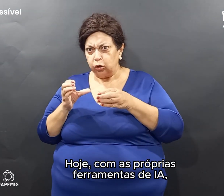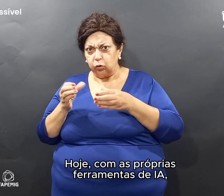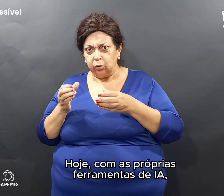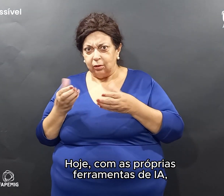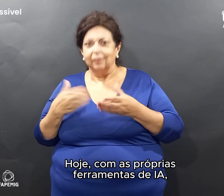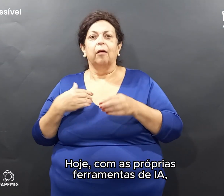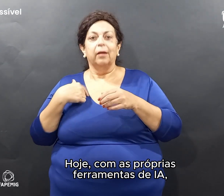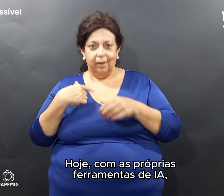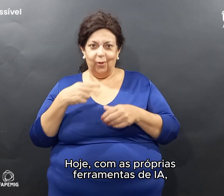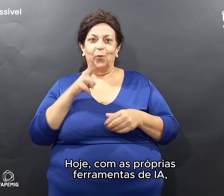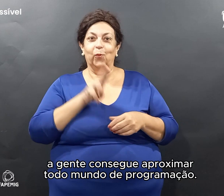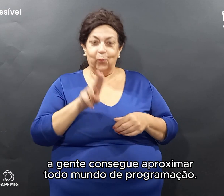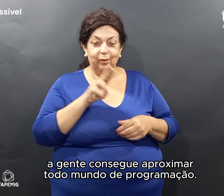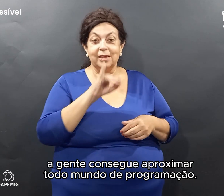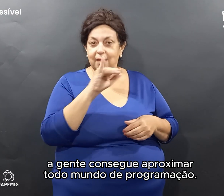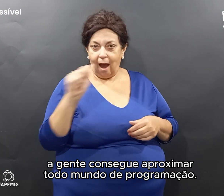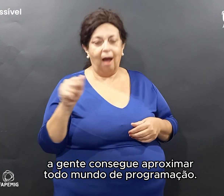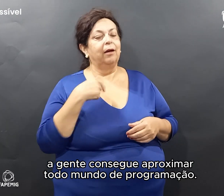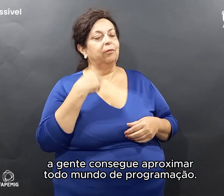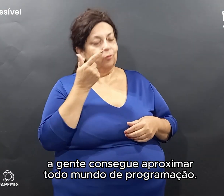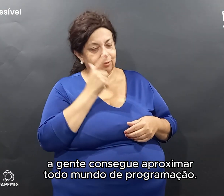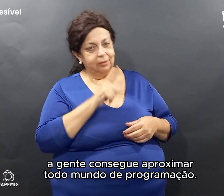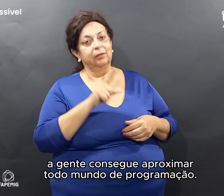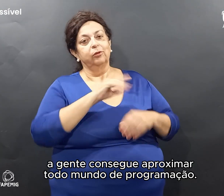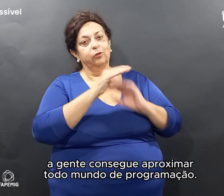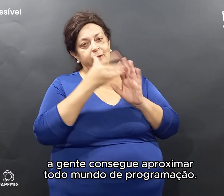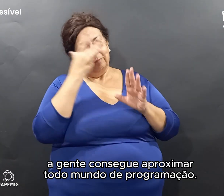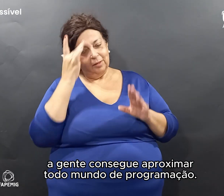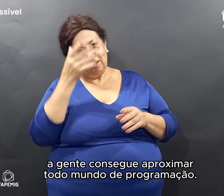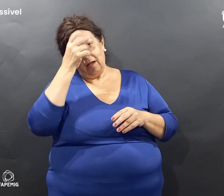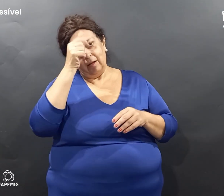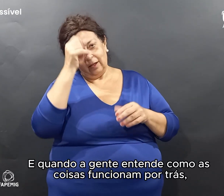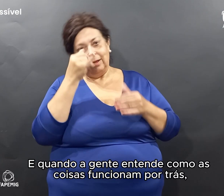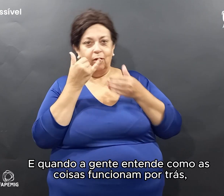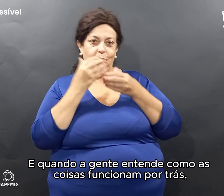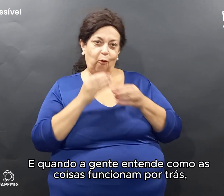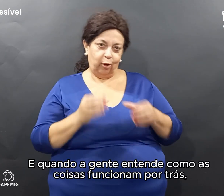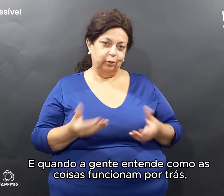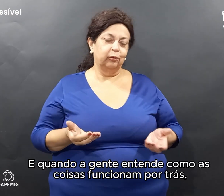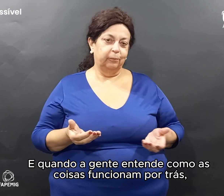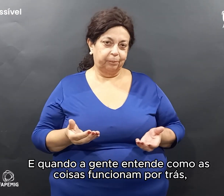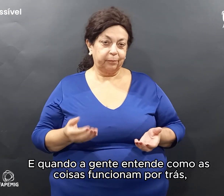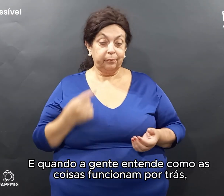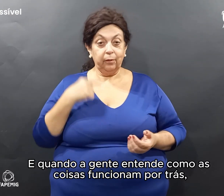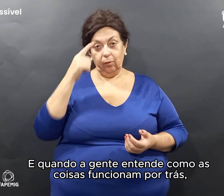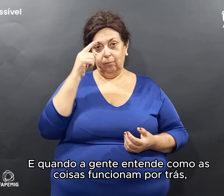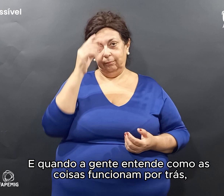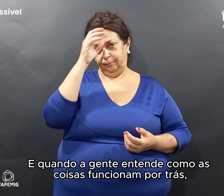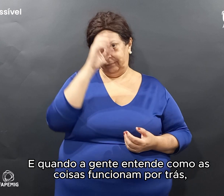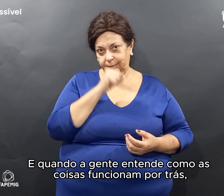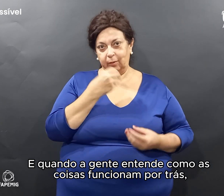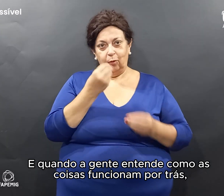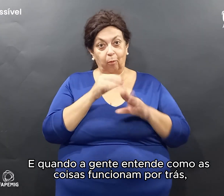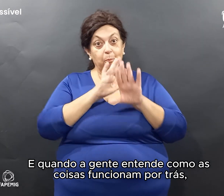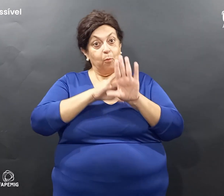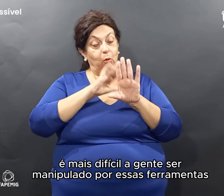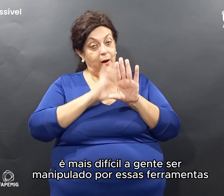próprias ferramentas de IA, a gente consegue aproximar todo mundo de programação. E quando a gente entende como as coisas funcionam por trás, é